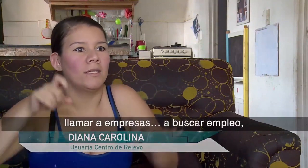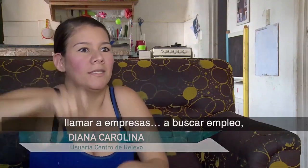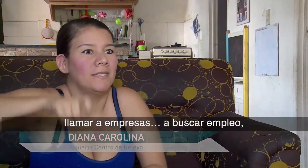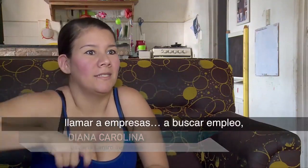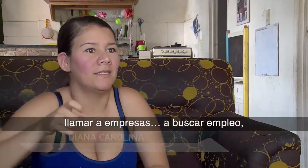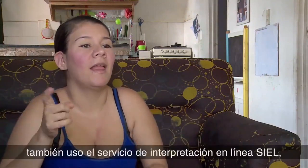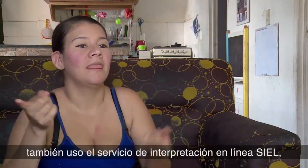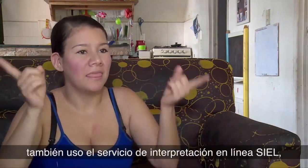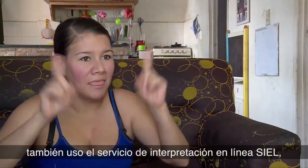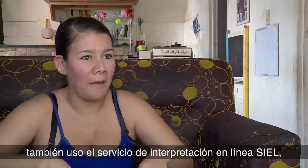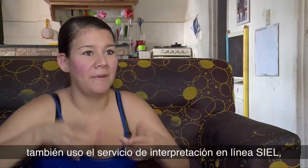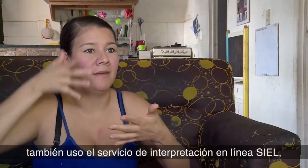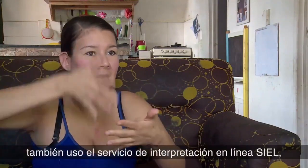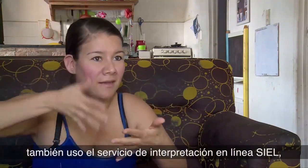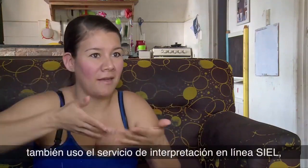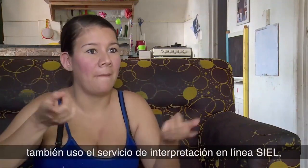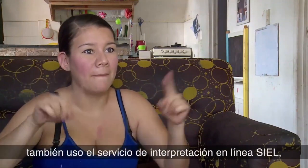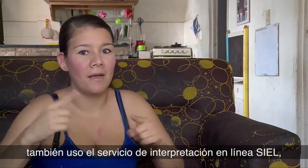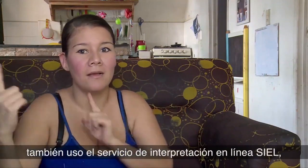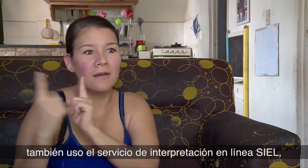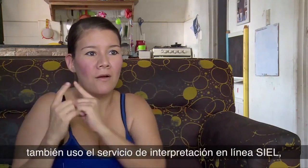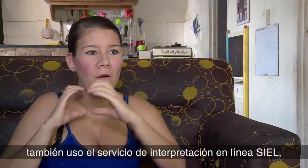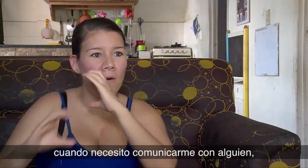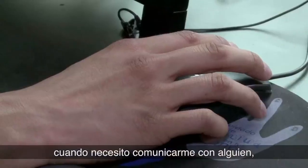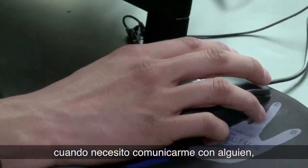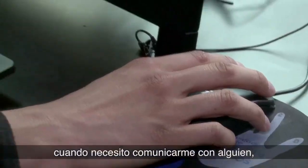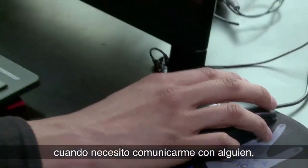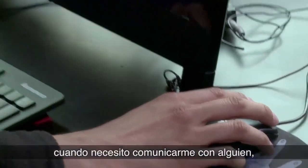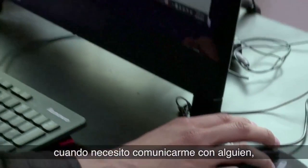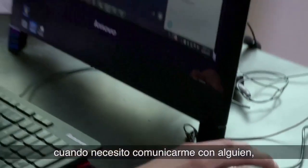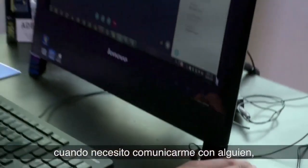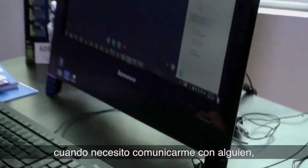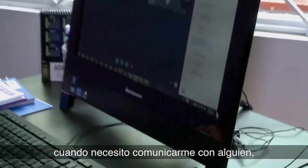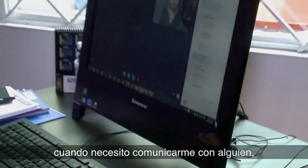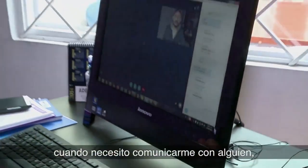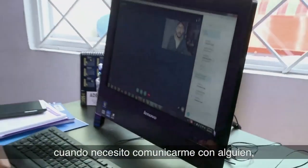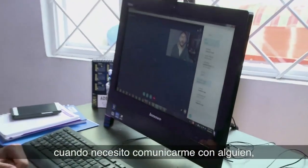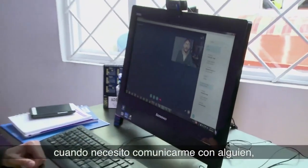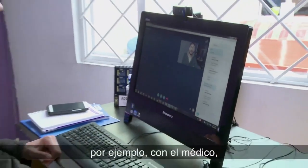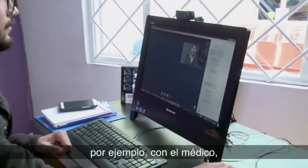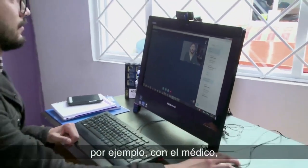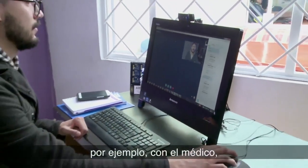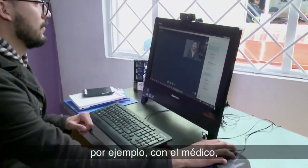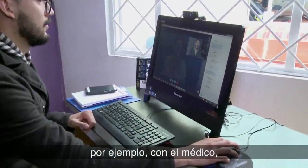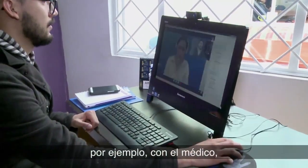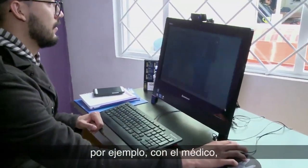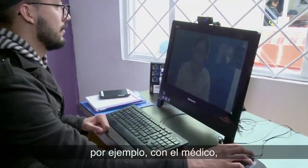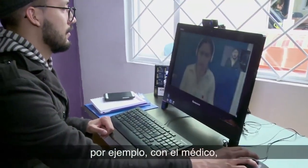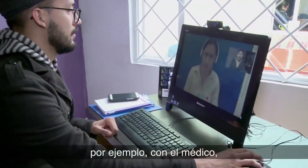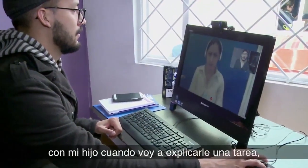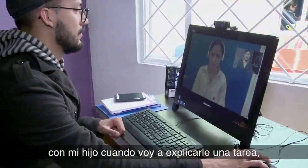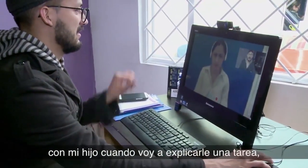buscar empleo. También uso el servicio de interpretación en línea CIEL. Cuando necesito comunicarme con alguien, por ejemplo,